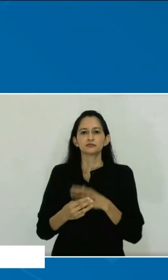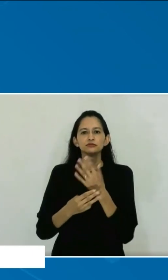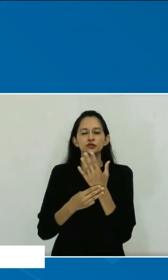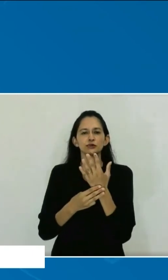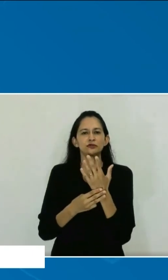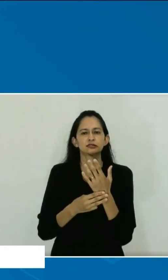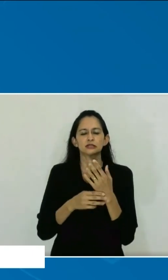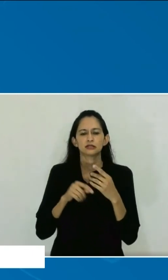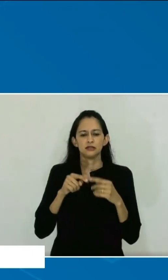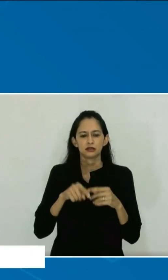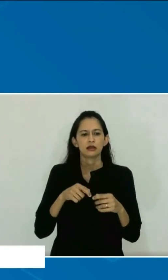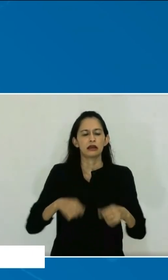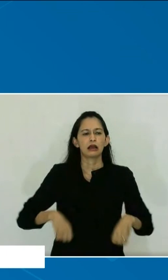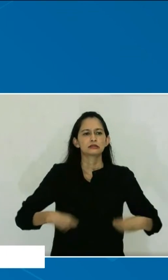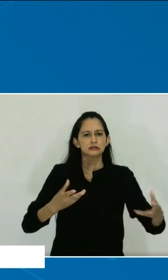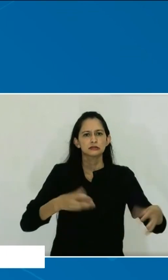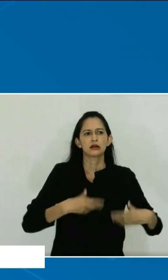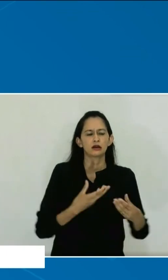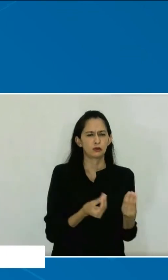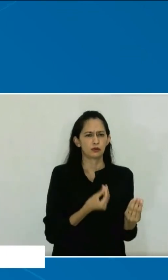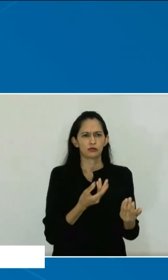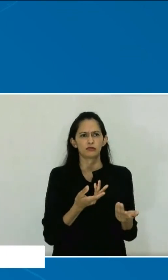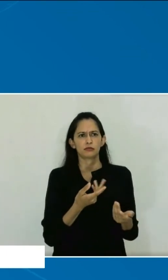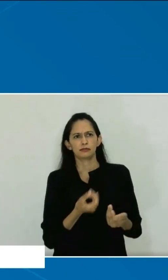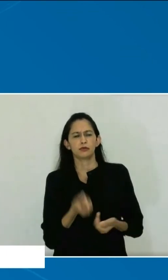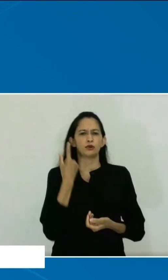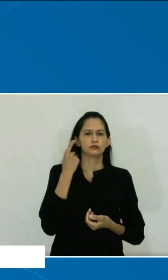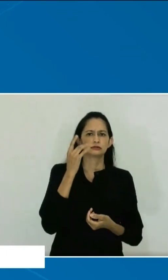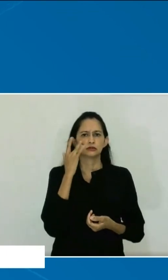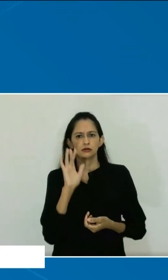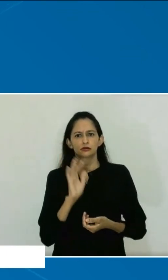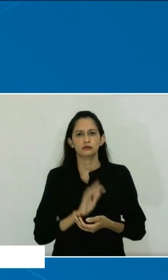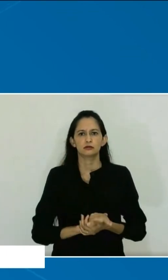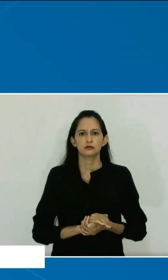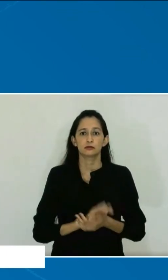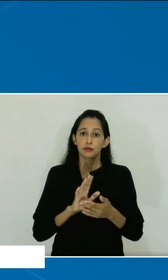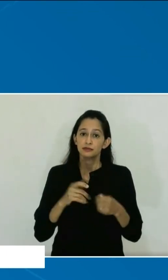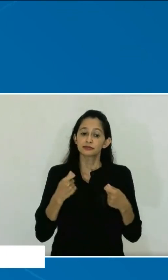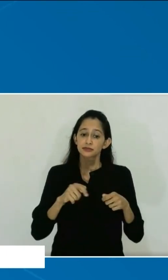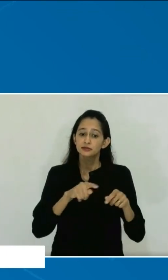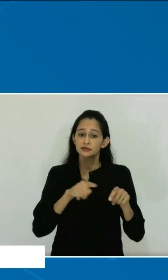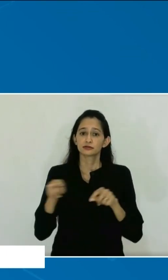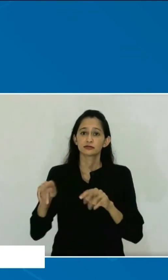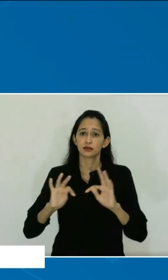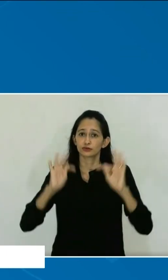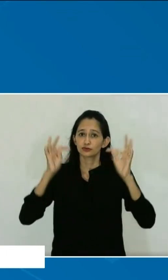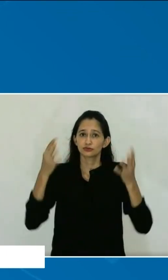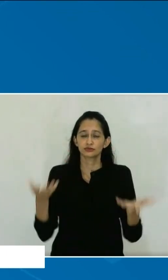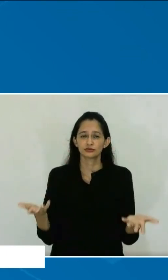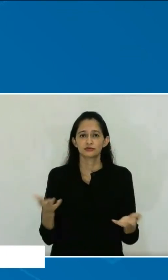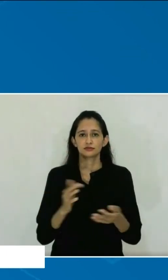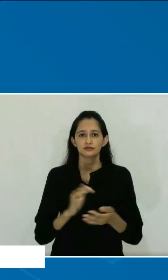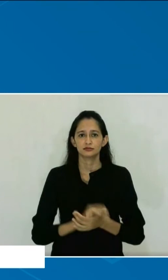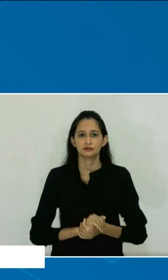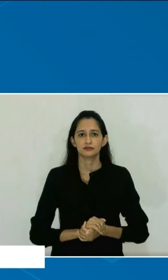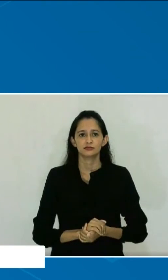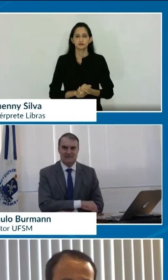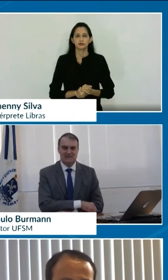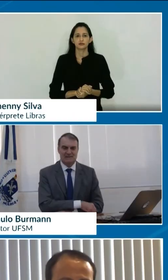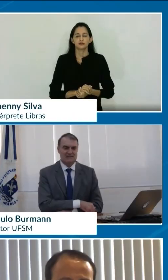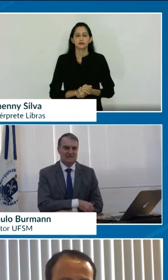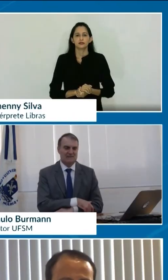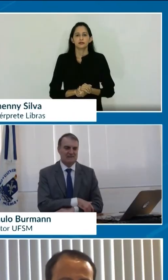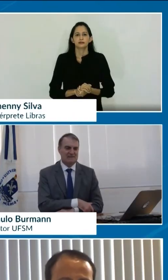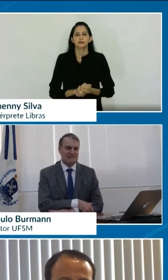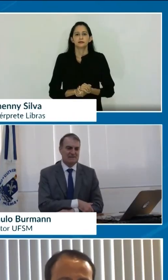mais do que se estivesse. É muito provável que assim seja. Bom, no bloco passado a gente falava